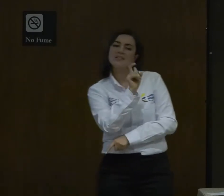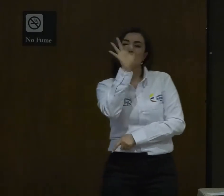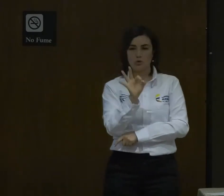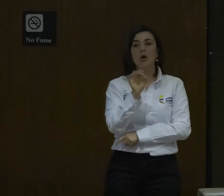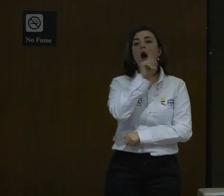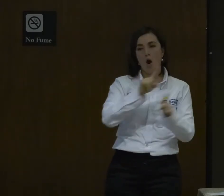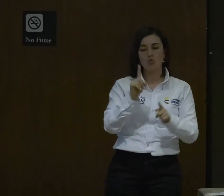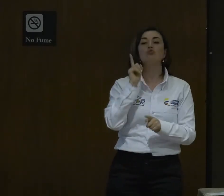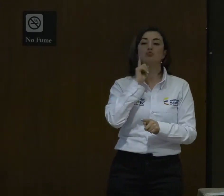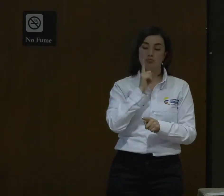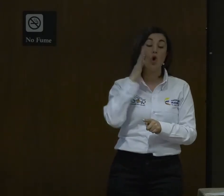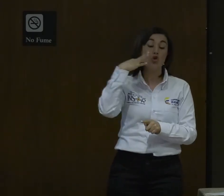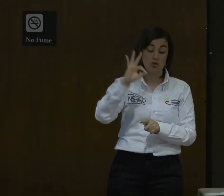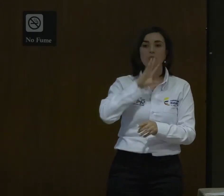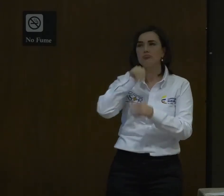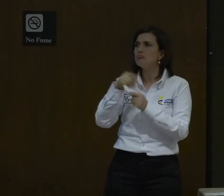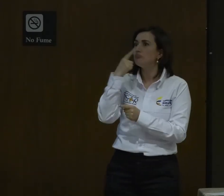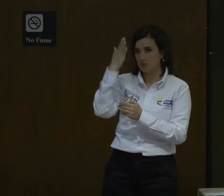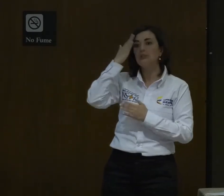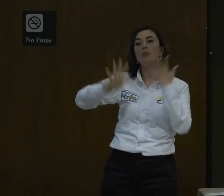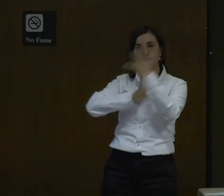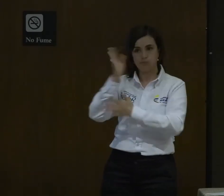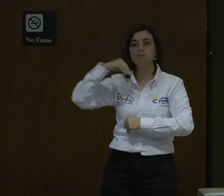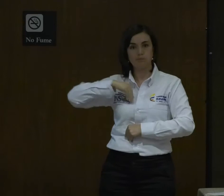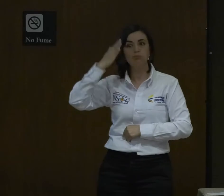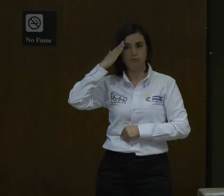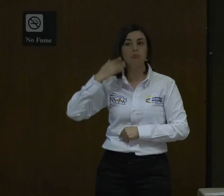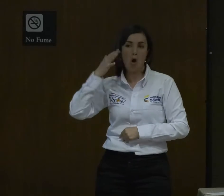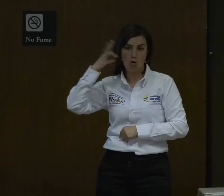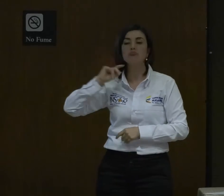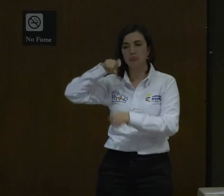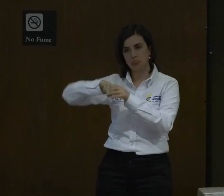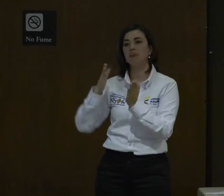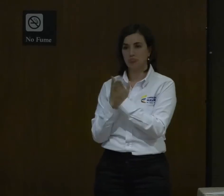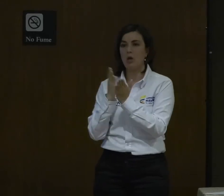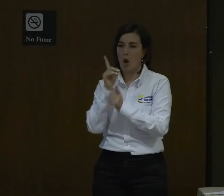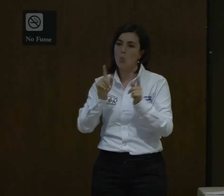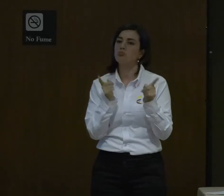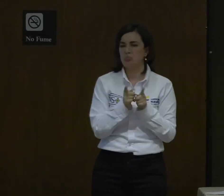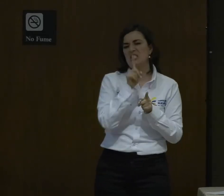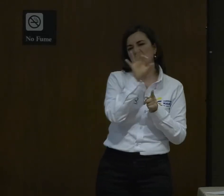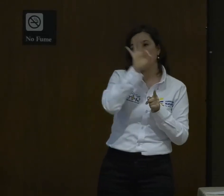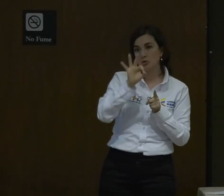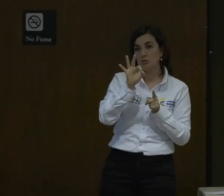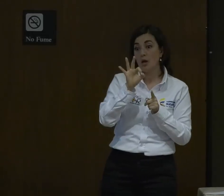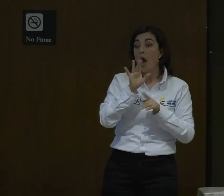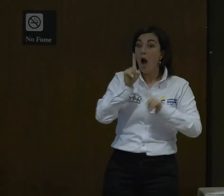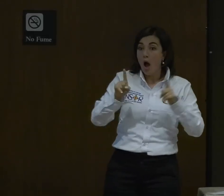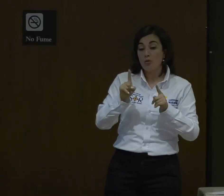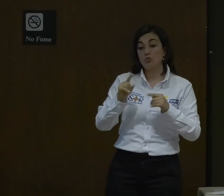con la comunidad sorda, que conocen la lengua de señas. Entre los estudiantes de posgrado sí